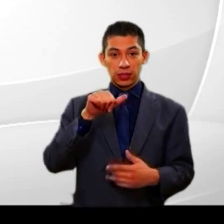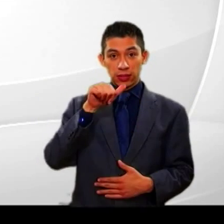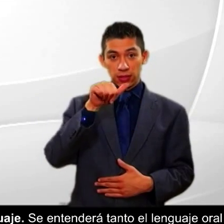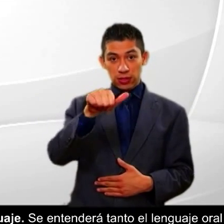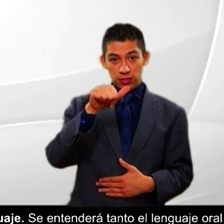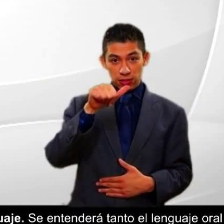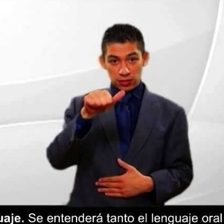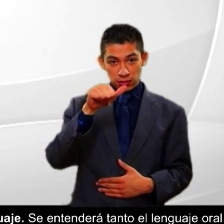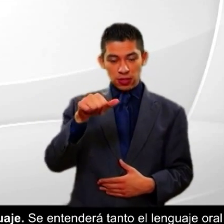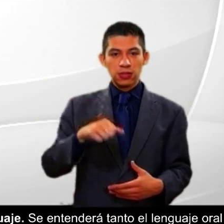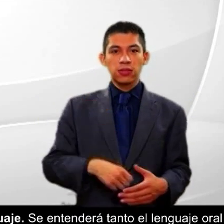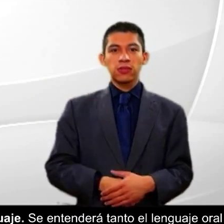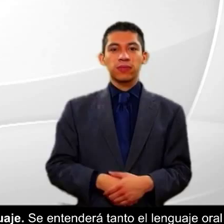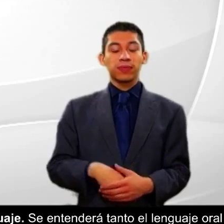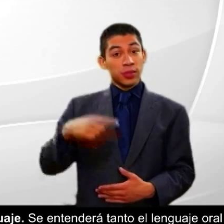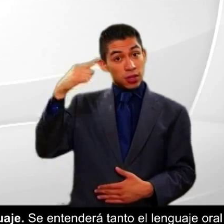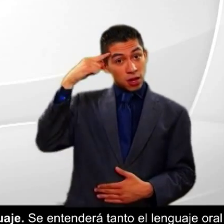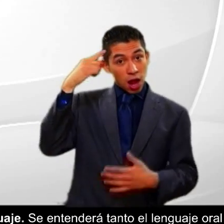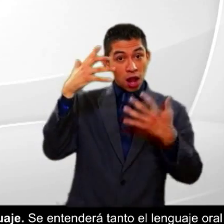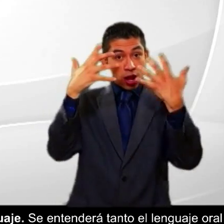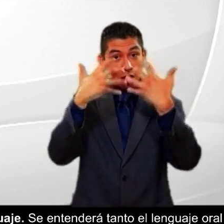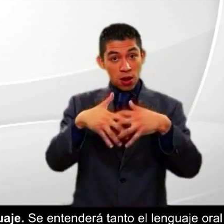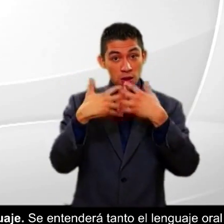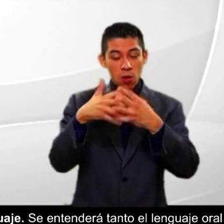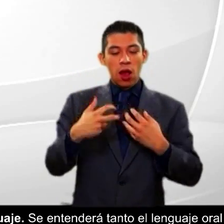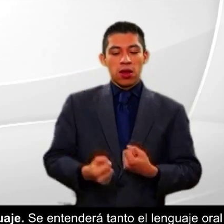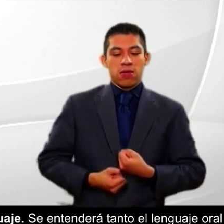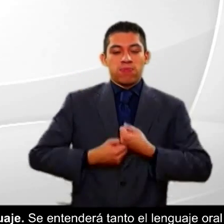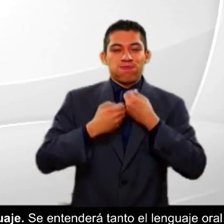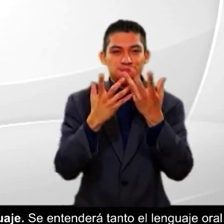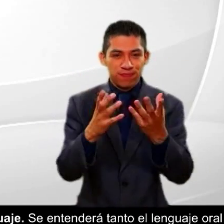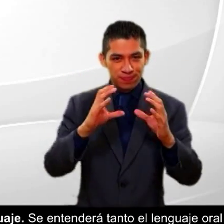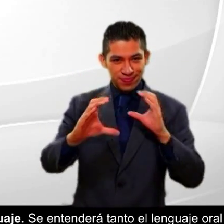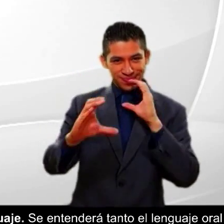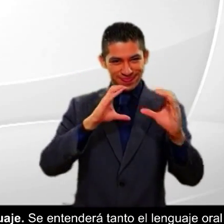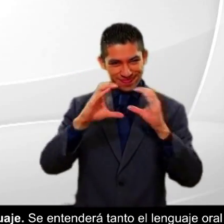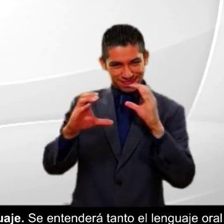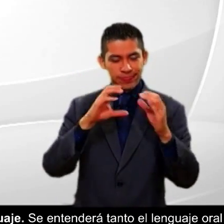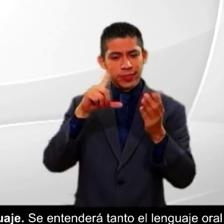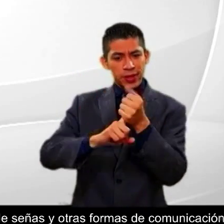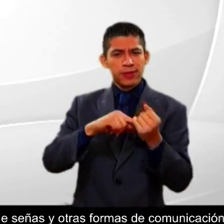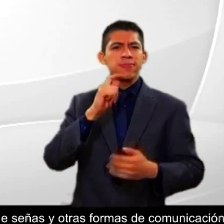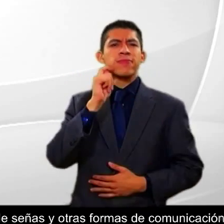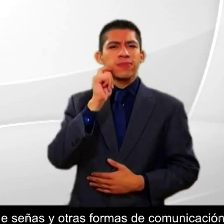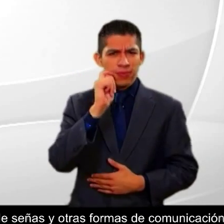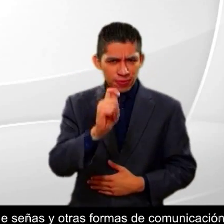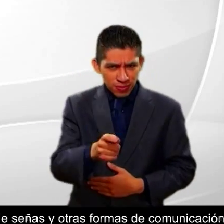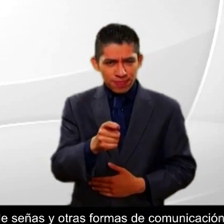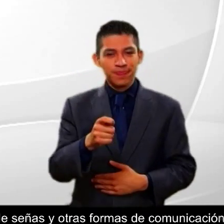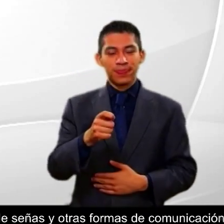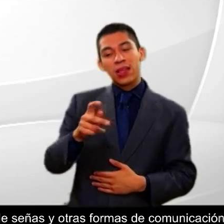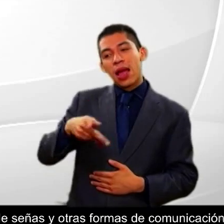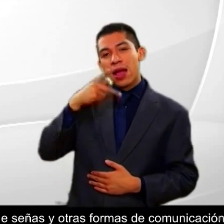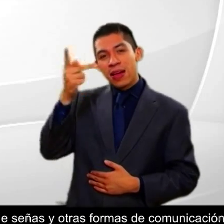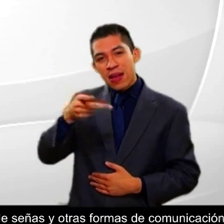16. Lenguaje Se entenderá tanto el lenguaje oral como la lengua de señas y otras formas de